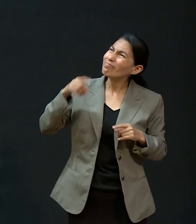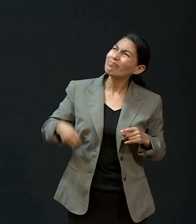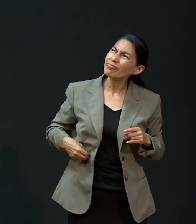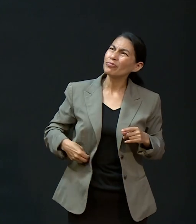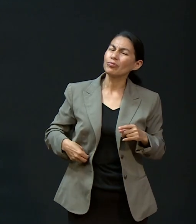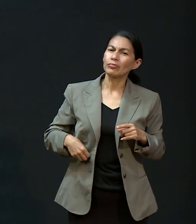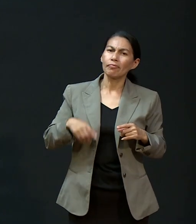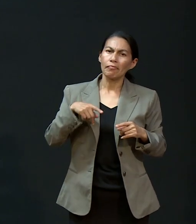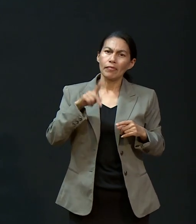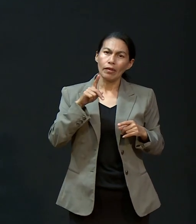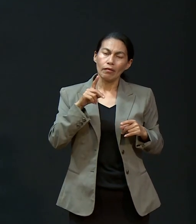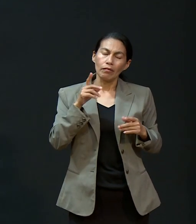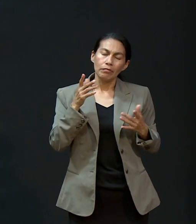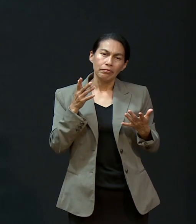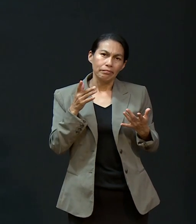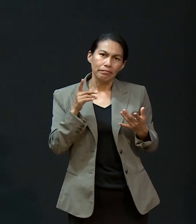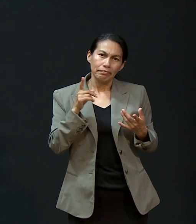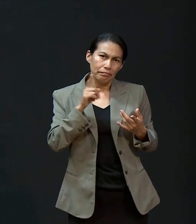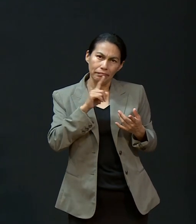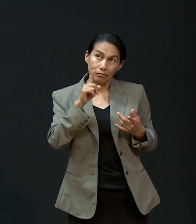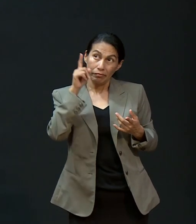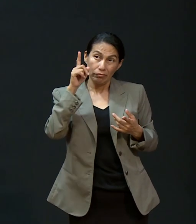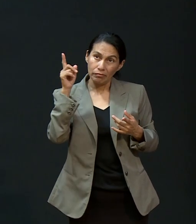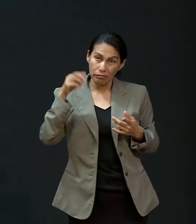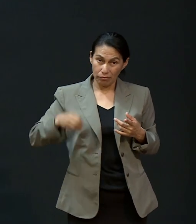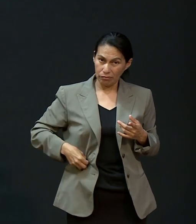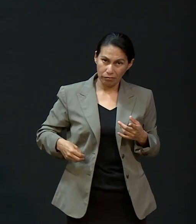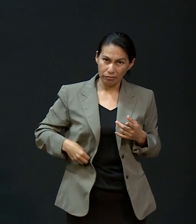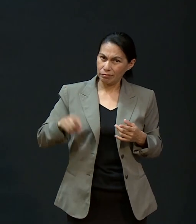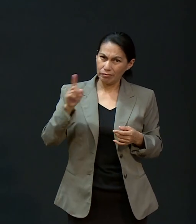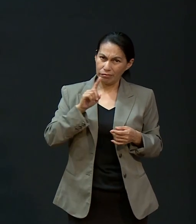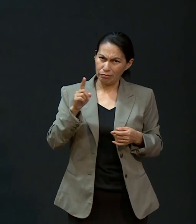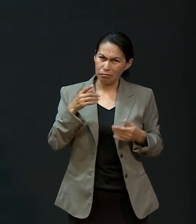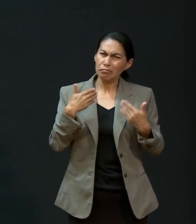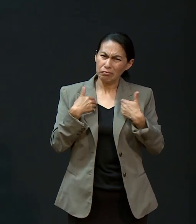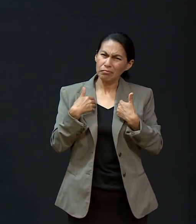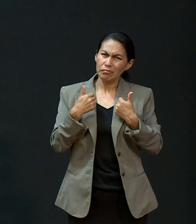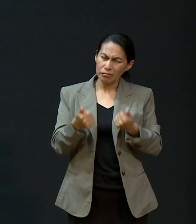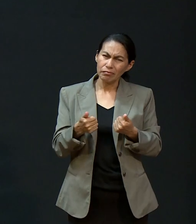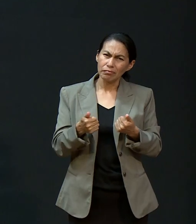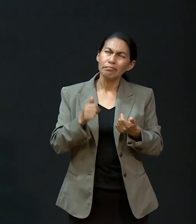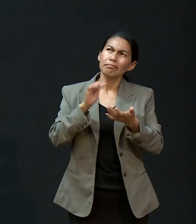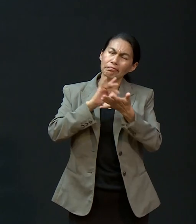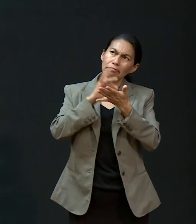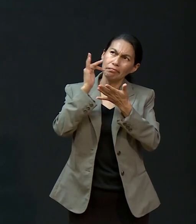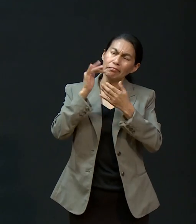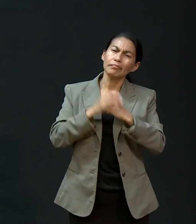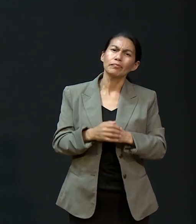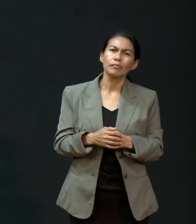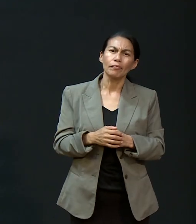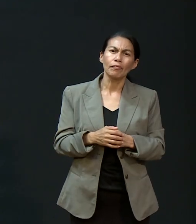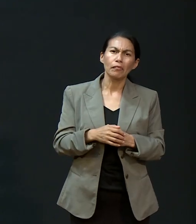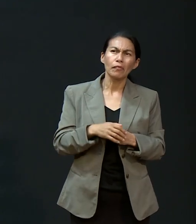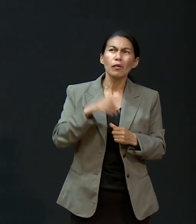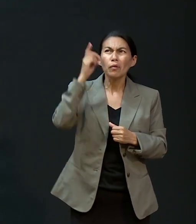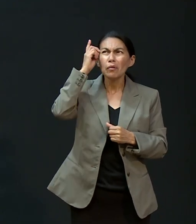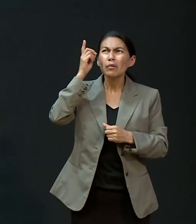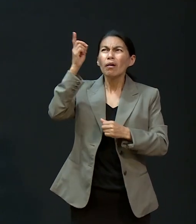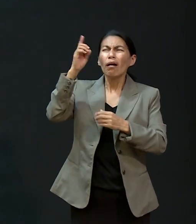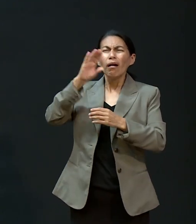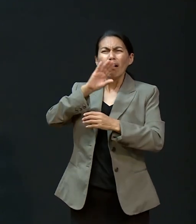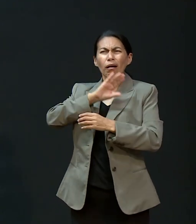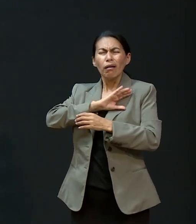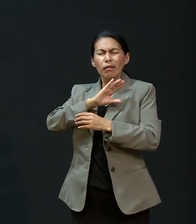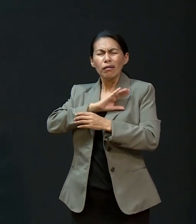Absolutamente. Y creo que Dios, aún en medio de todo lo que estamos viviendo, nos da esa esperanza y nos da